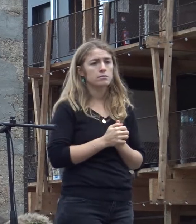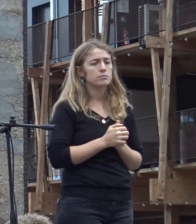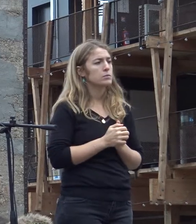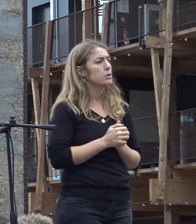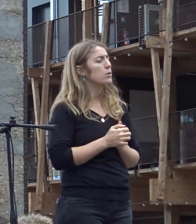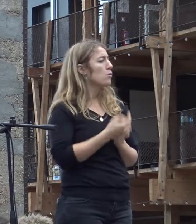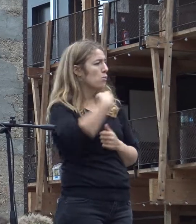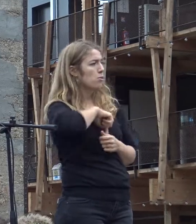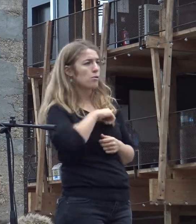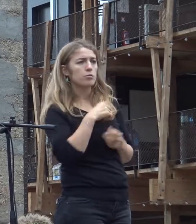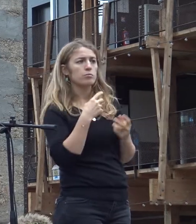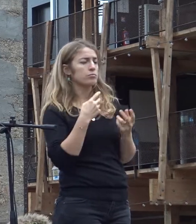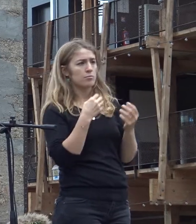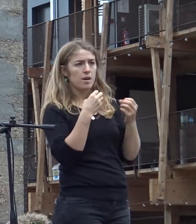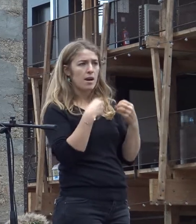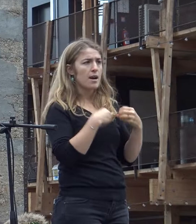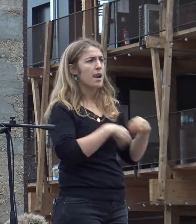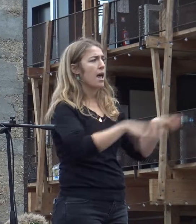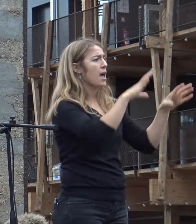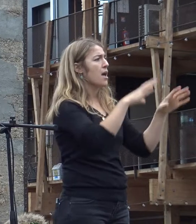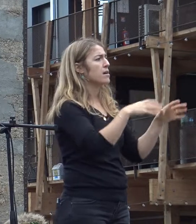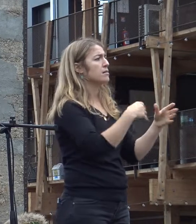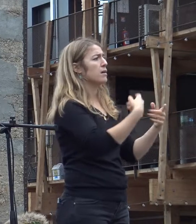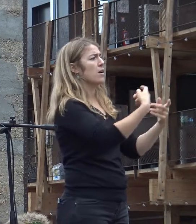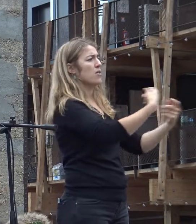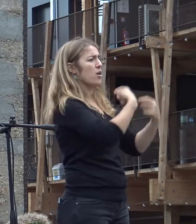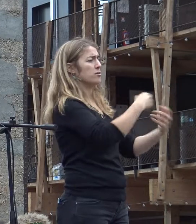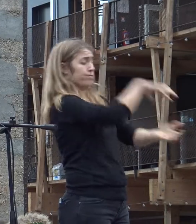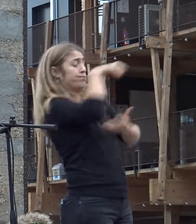pas les laisser, pour ne pas se les laisser imposer.